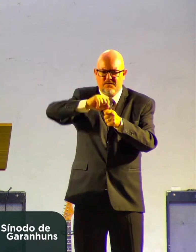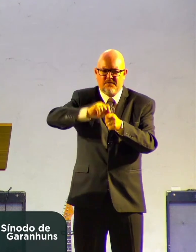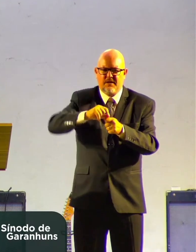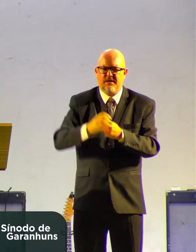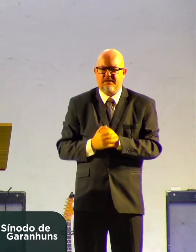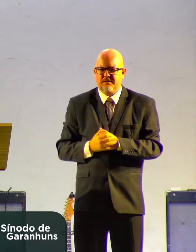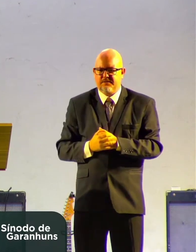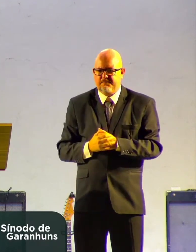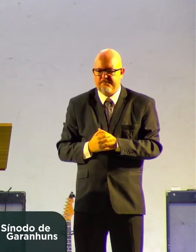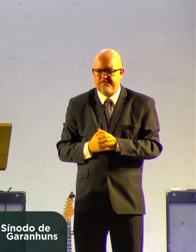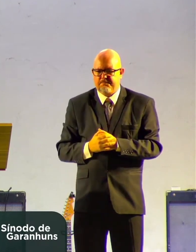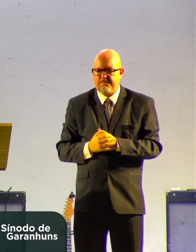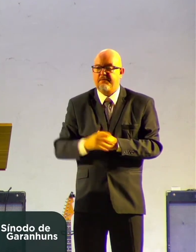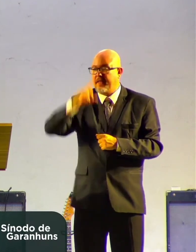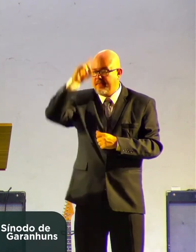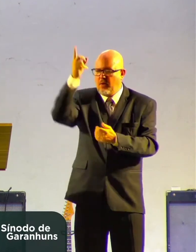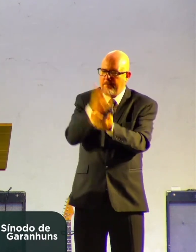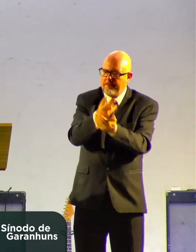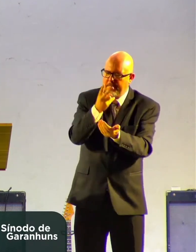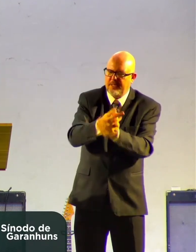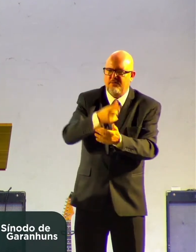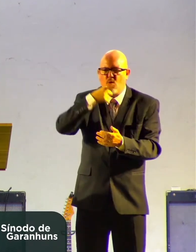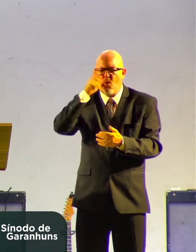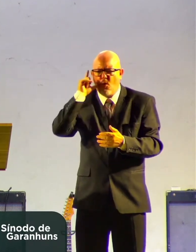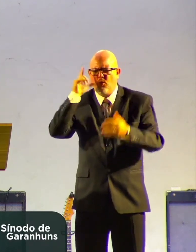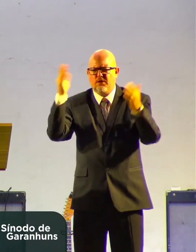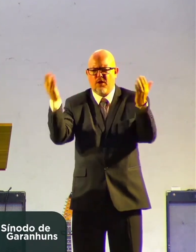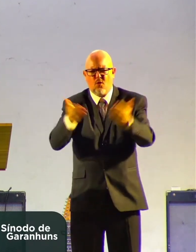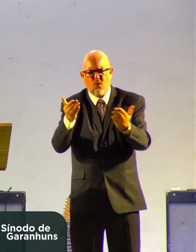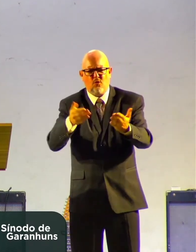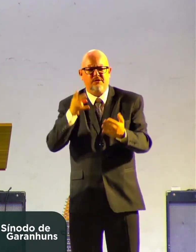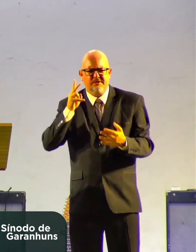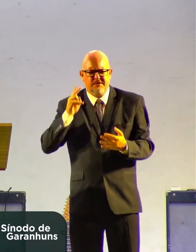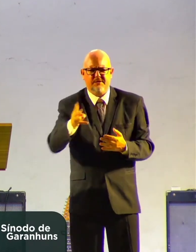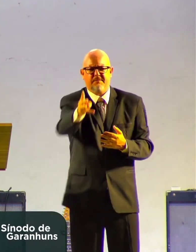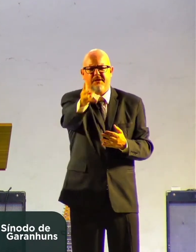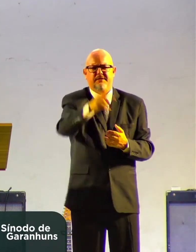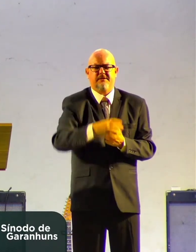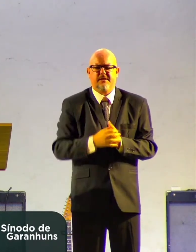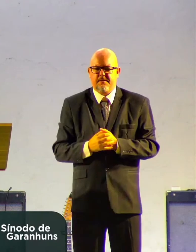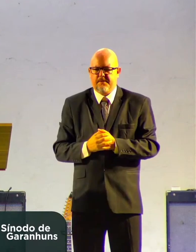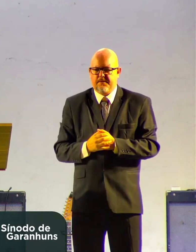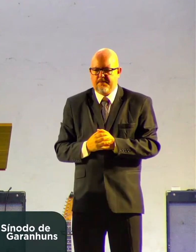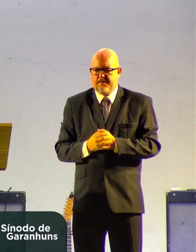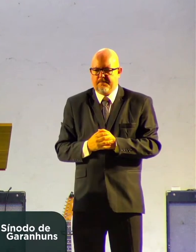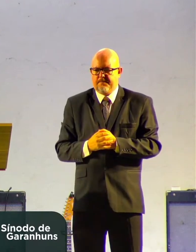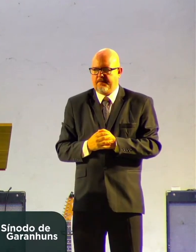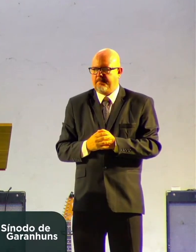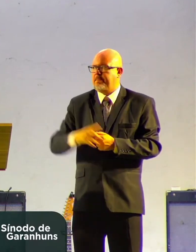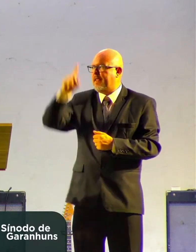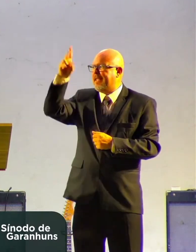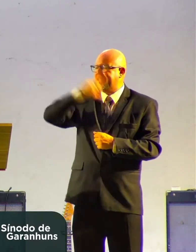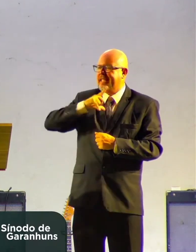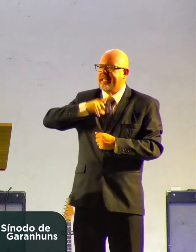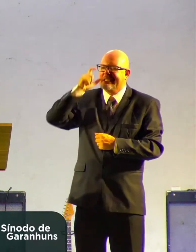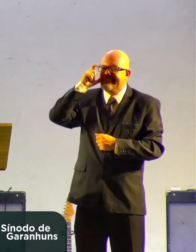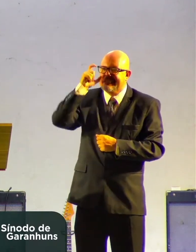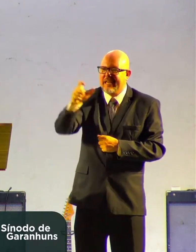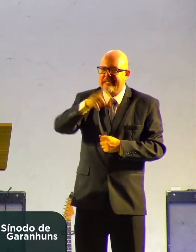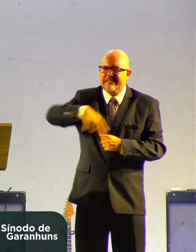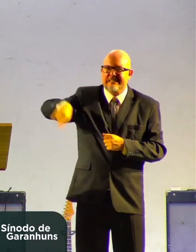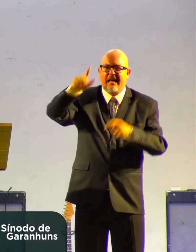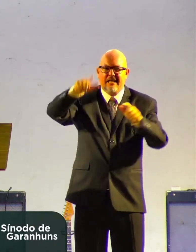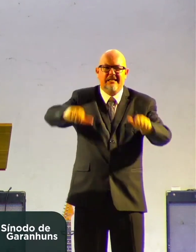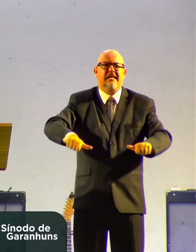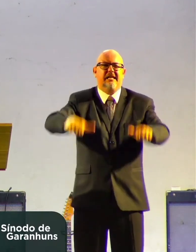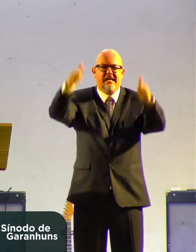faz. Ele é o mesmo ontem, Ele é o mesmo hoje, Ele é o mesmo para sempre. Ele está mais interessado em